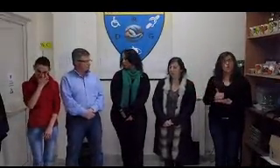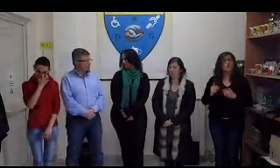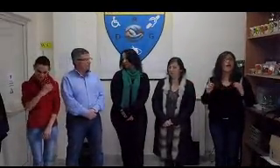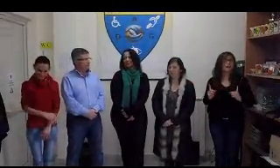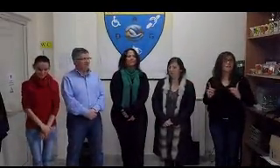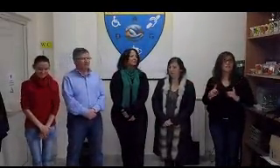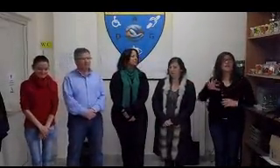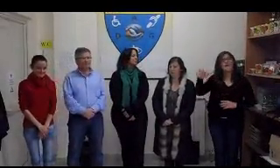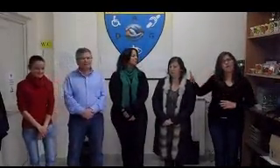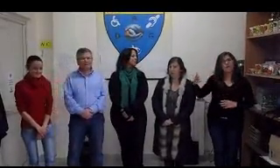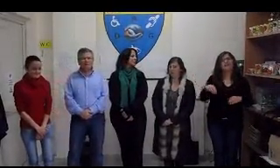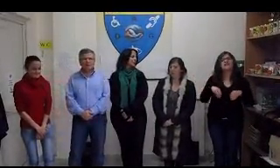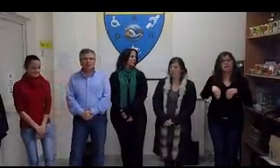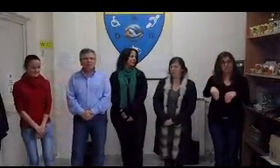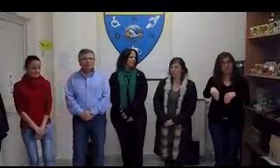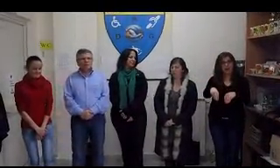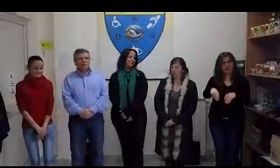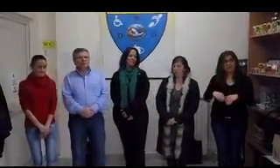altri partecipanti.